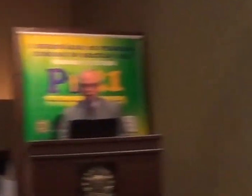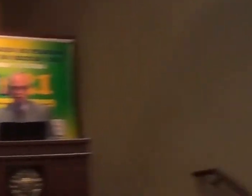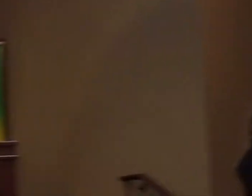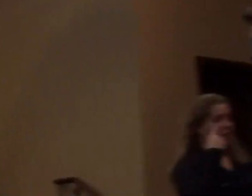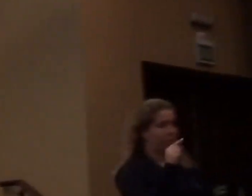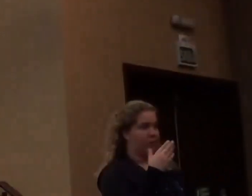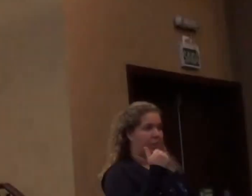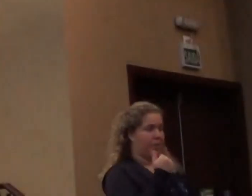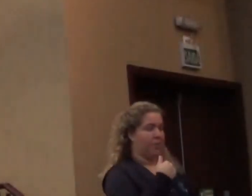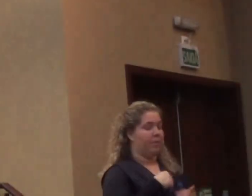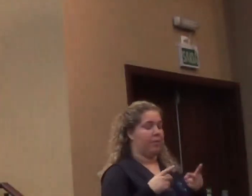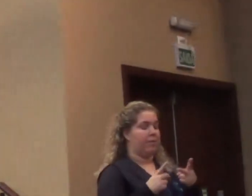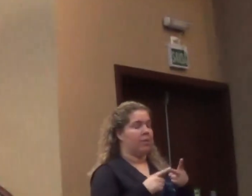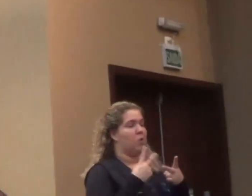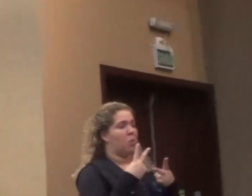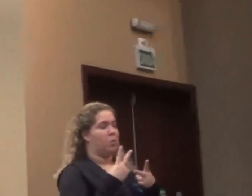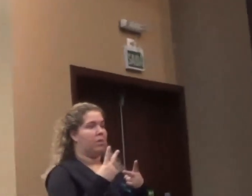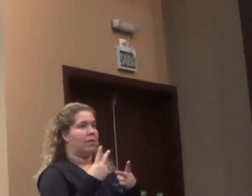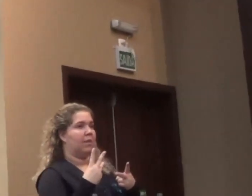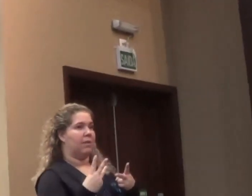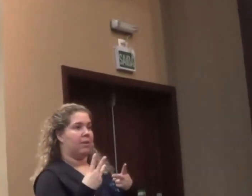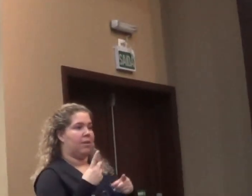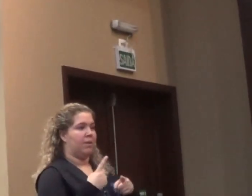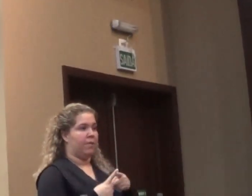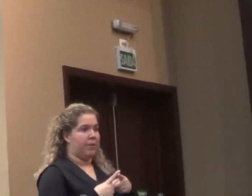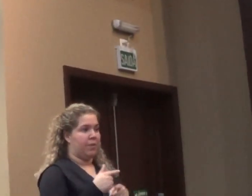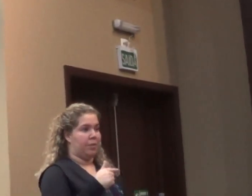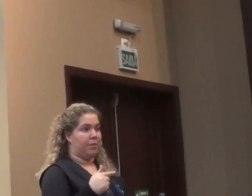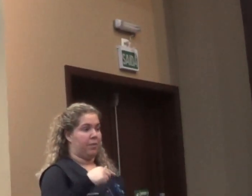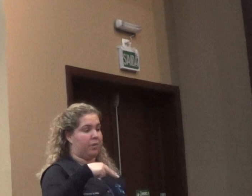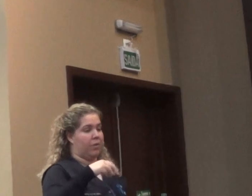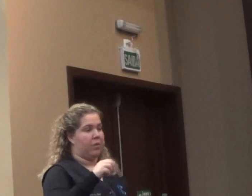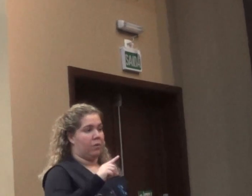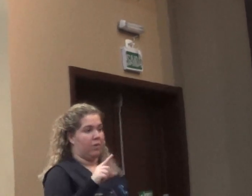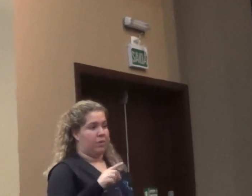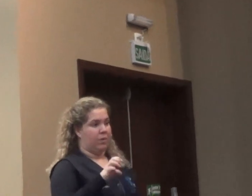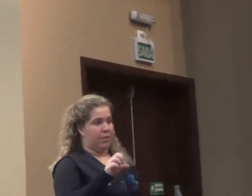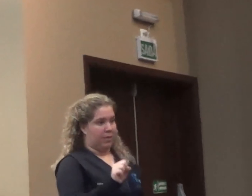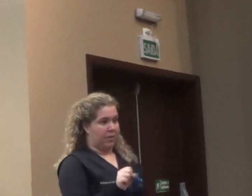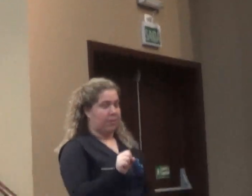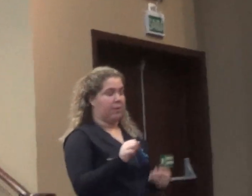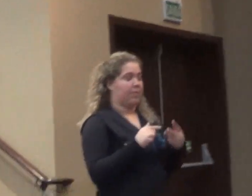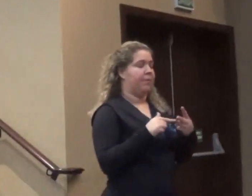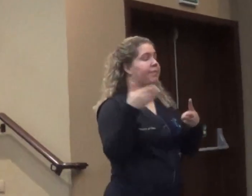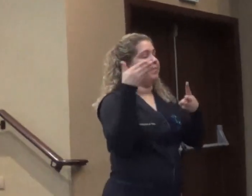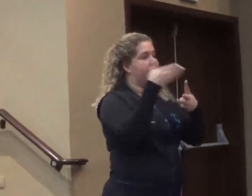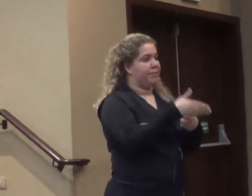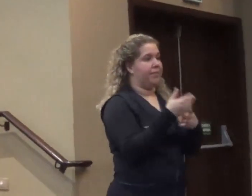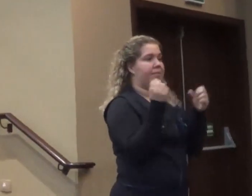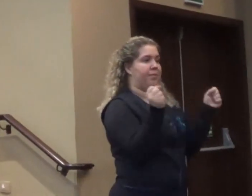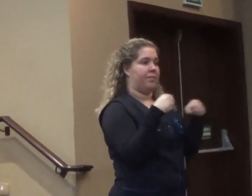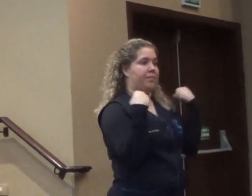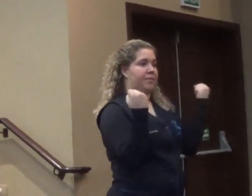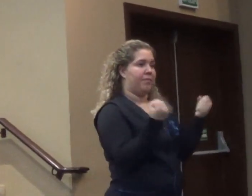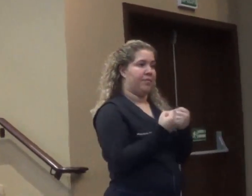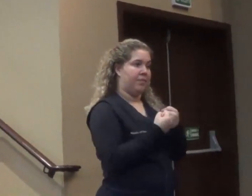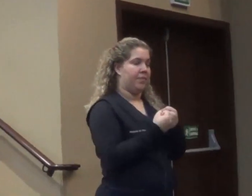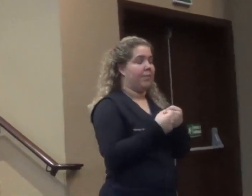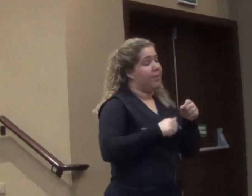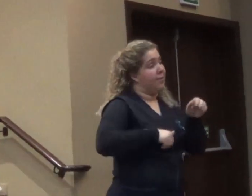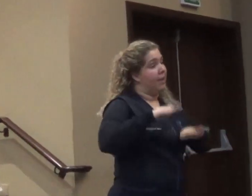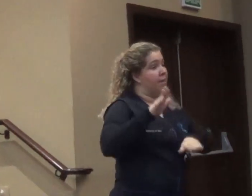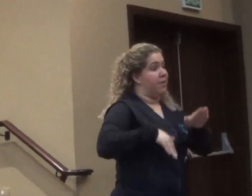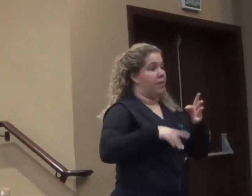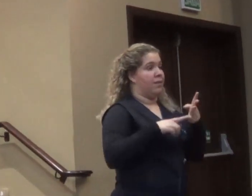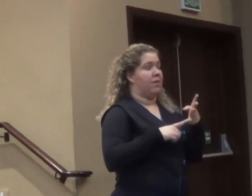semanas, nozes 2 ou 3 vezes por semana, não tanto quanto o outro grupo, exercício físico frequente, mas não regular, peso médio, nunca fumaram